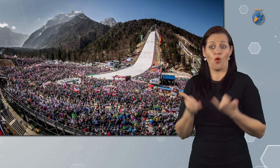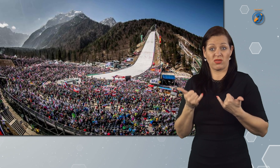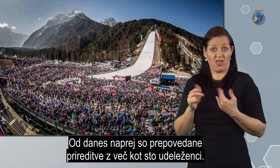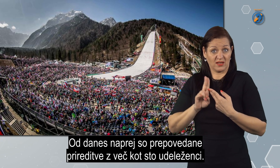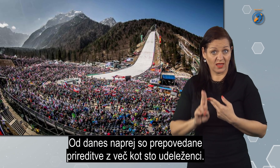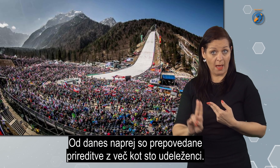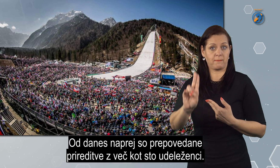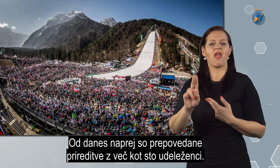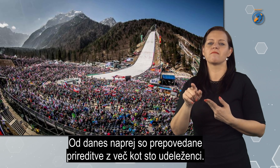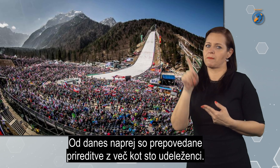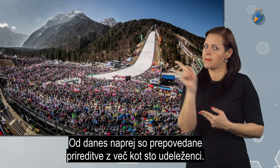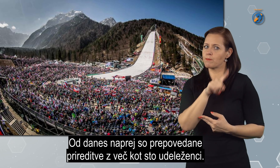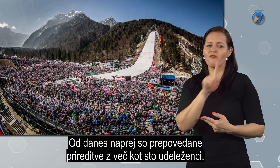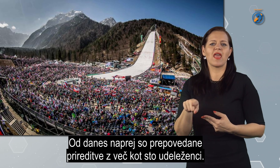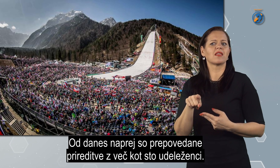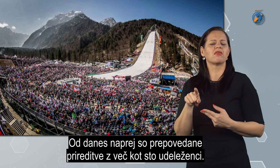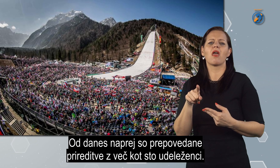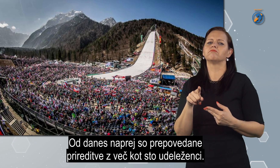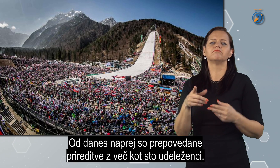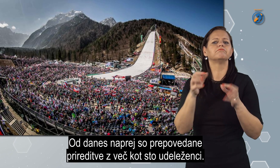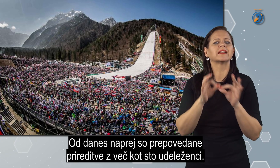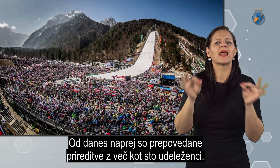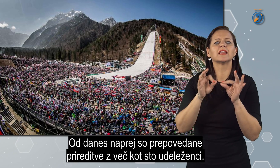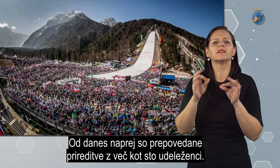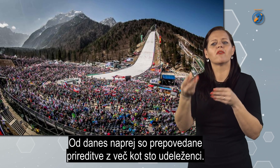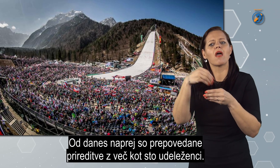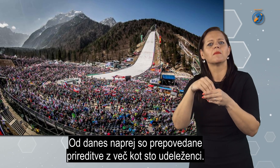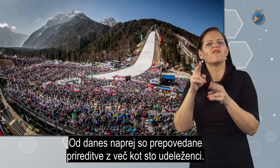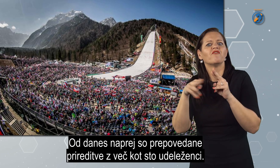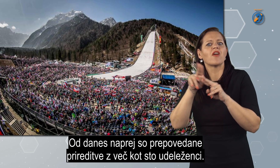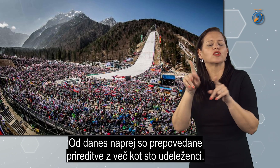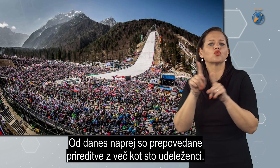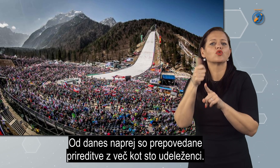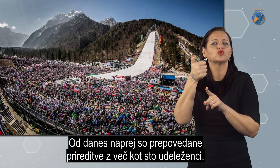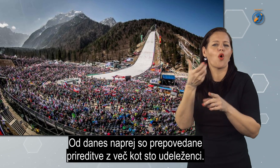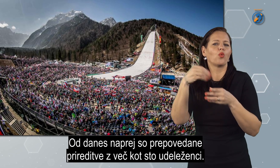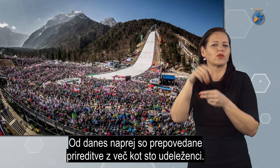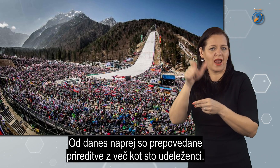Od danes naprej so prepovedane prireditve z več kot 100 udeleženci.